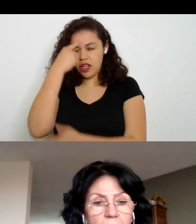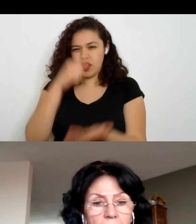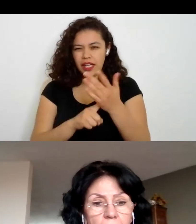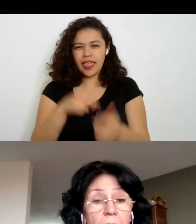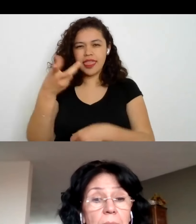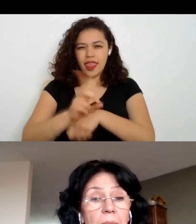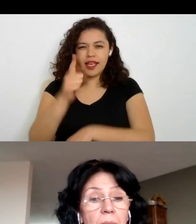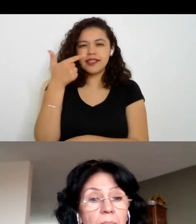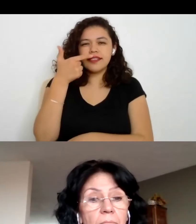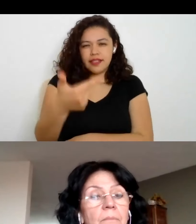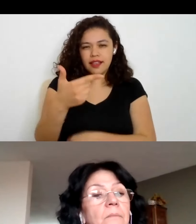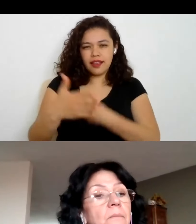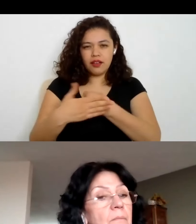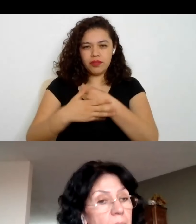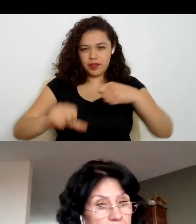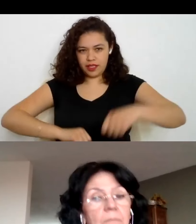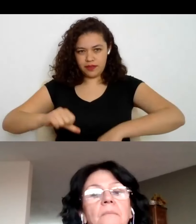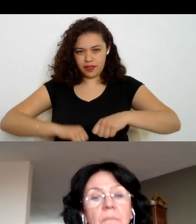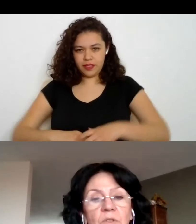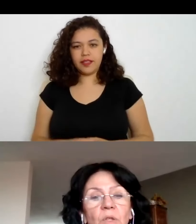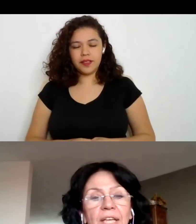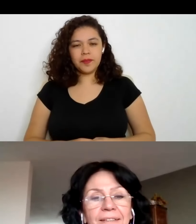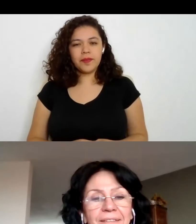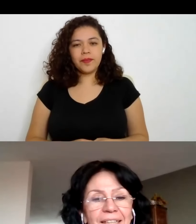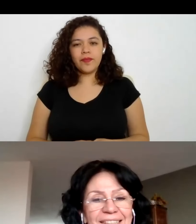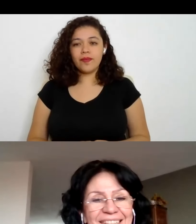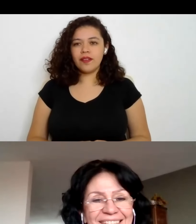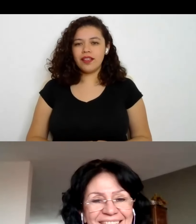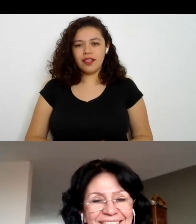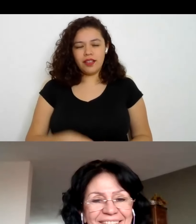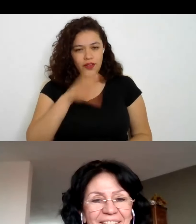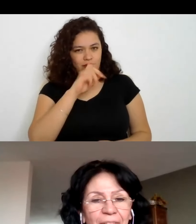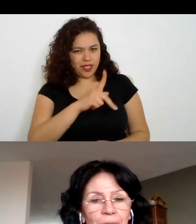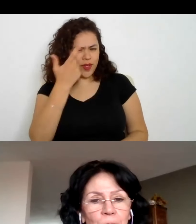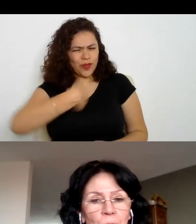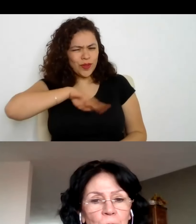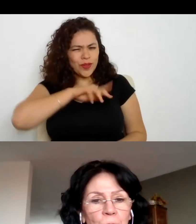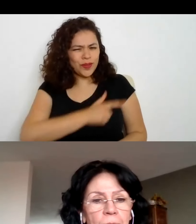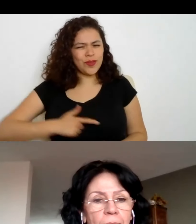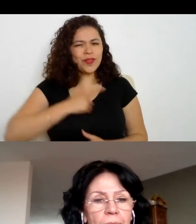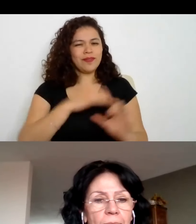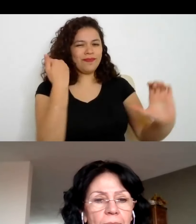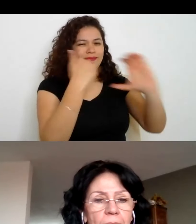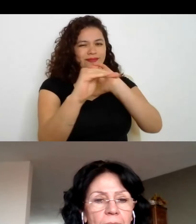día 7 la siguiente actividad. Ok, gracias. Pero con gusto se los haremos llegar.